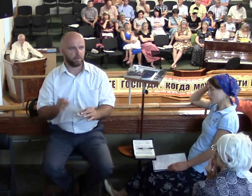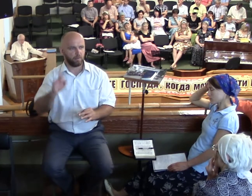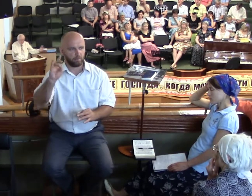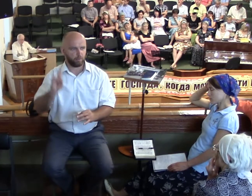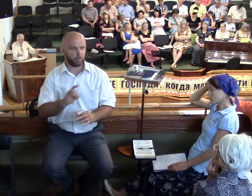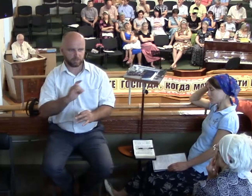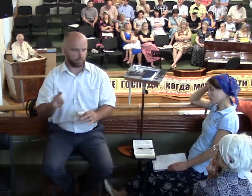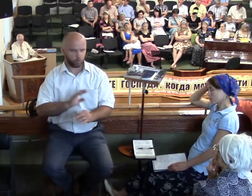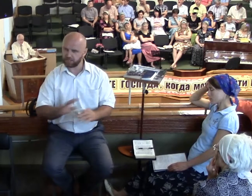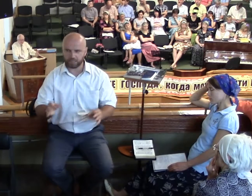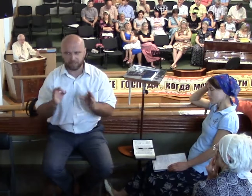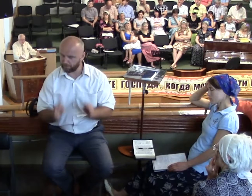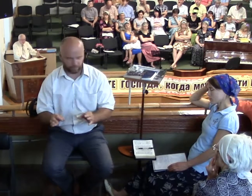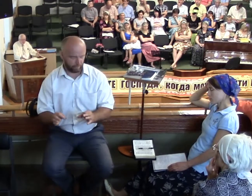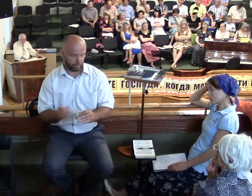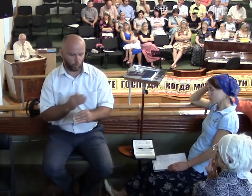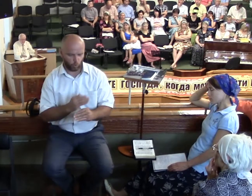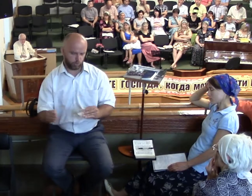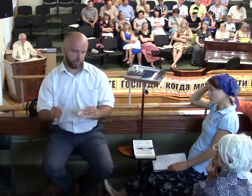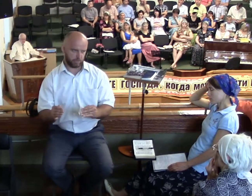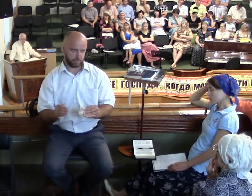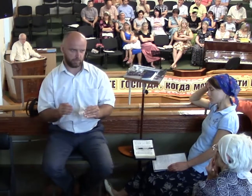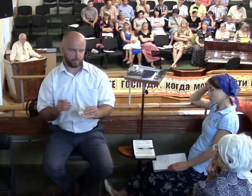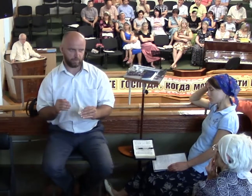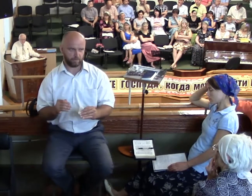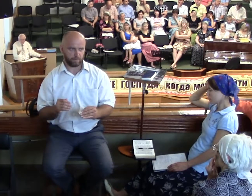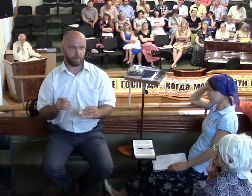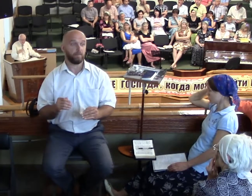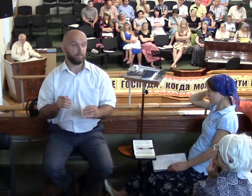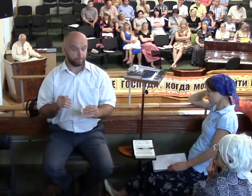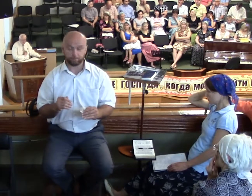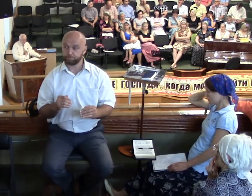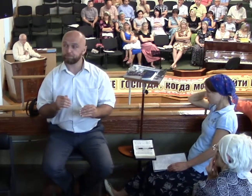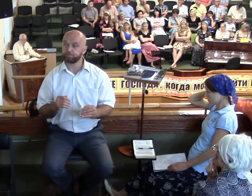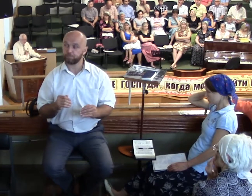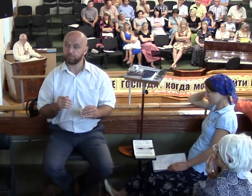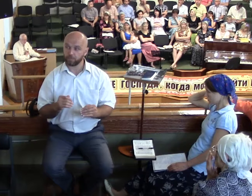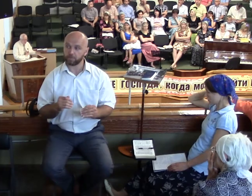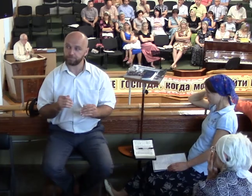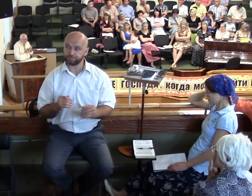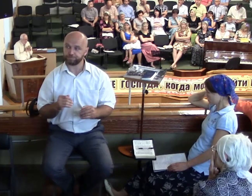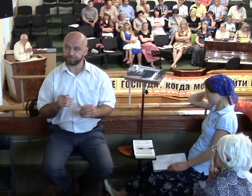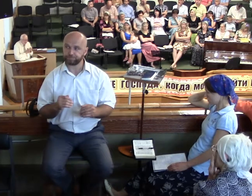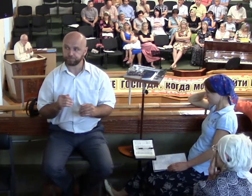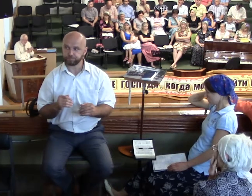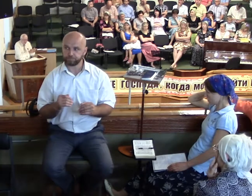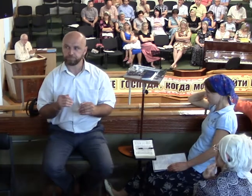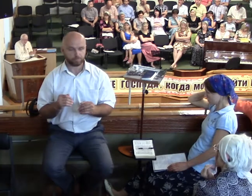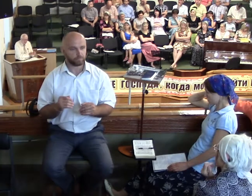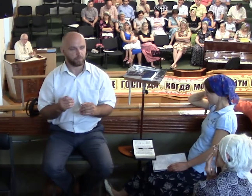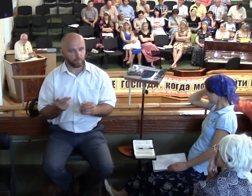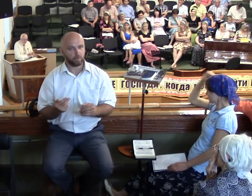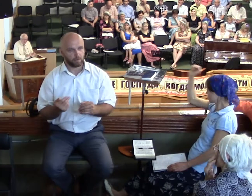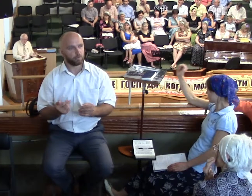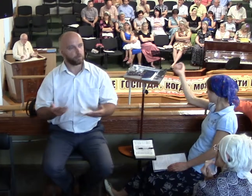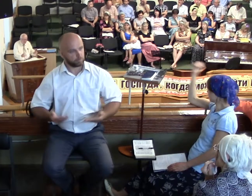а потом понял, говорит, Рим, ты в пещере меня нашел, потому что Рим пришел в сердце, потому что Рим пришел в